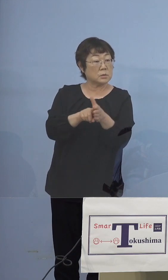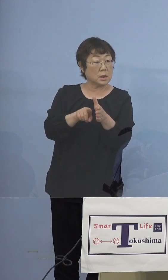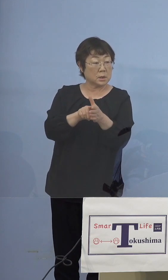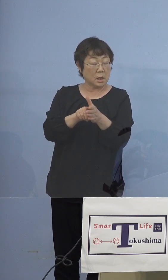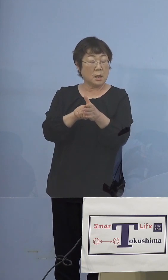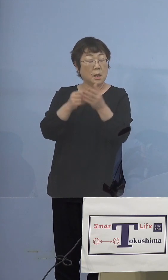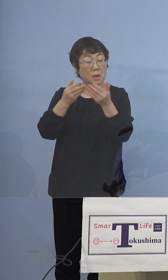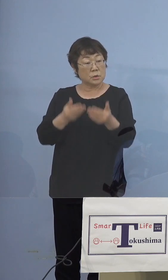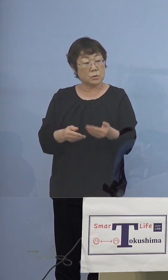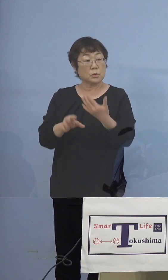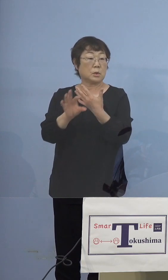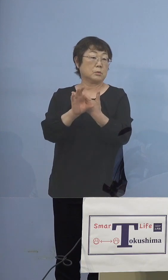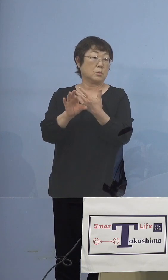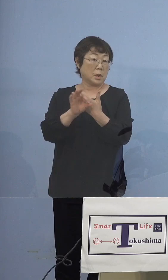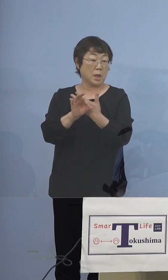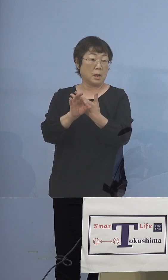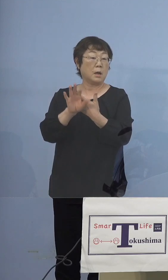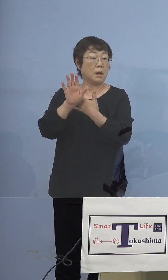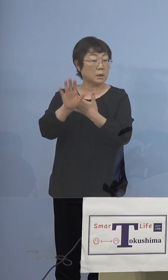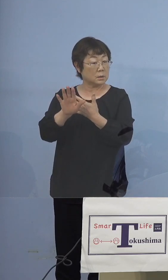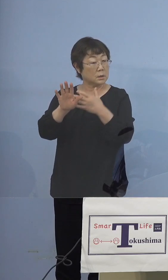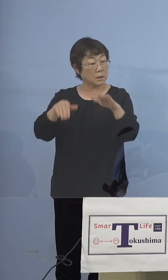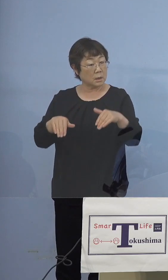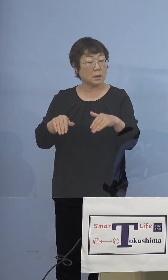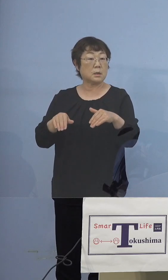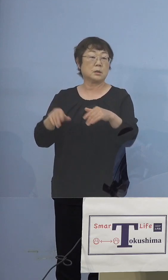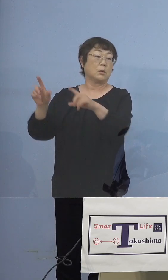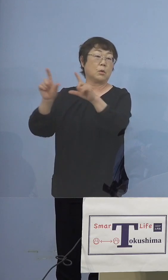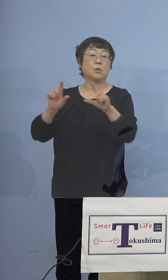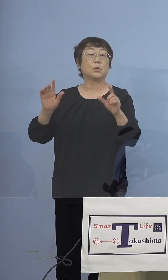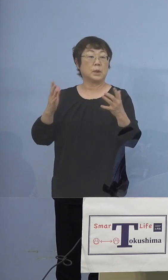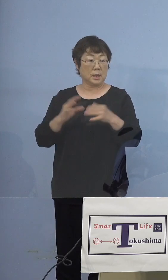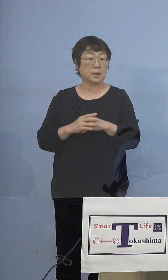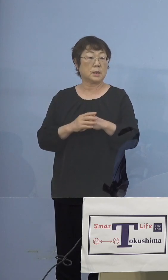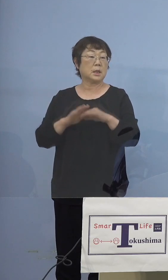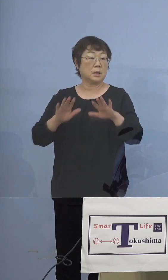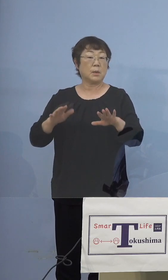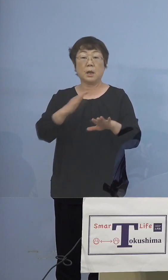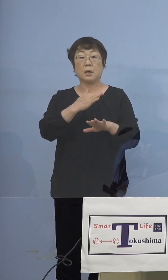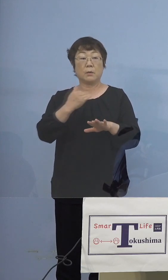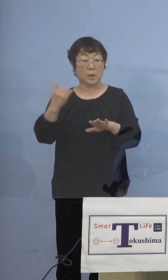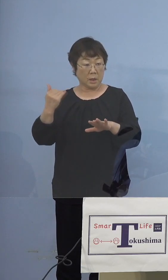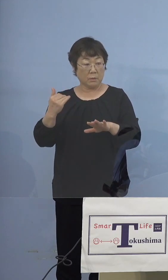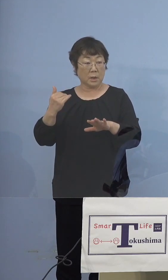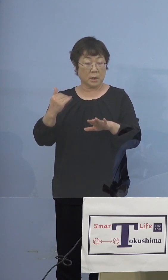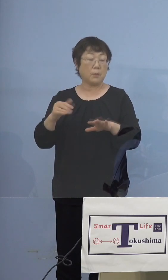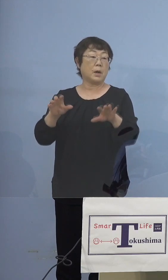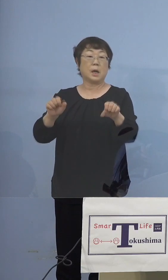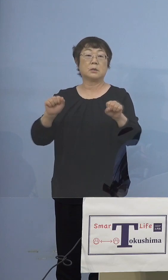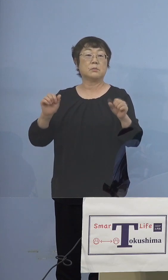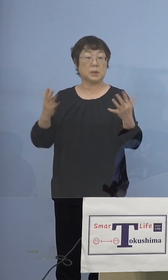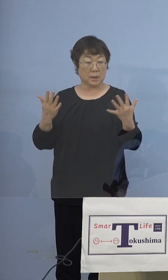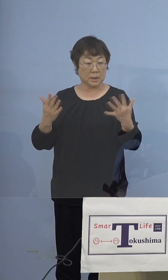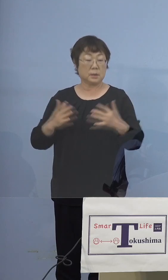った重篤な事例があったという報告はないので、今のところ我々のところでは把握できており